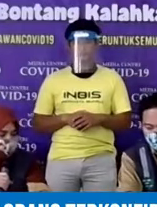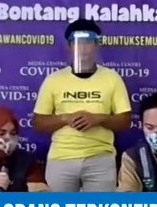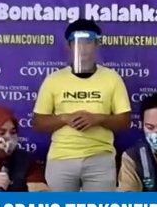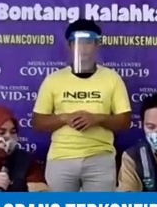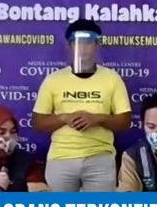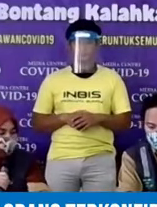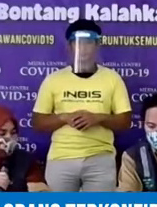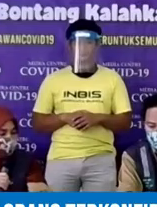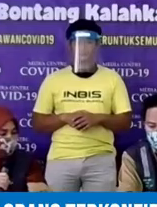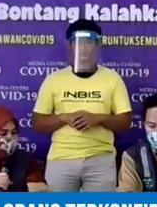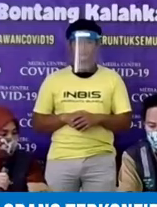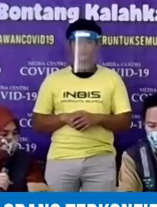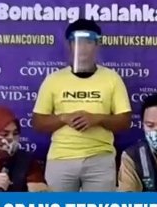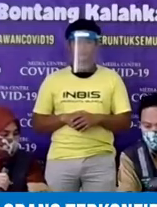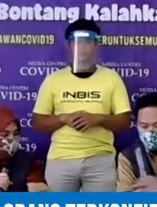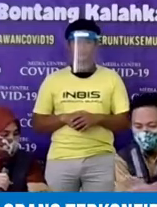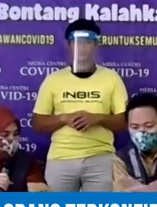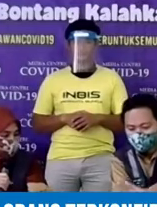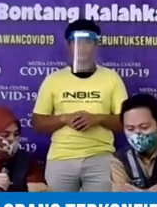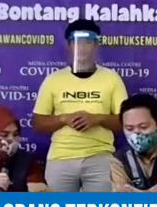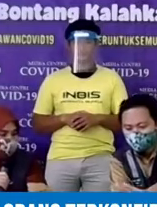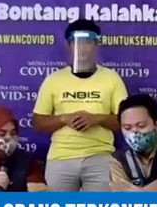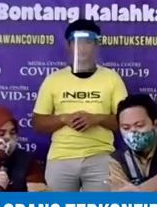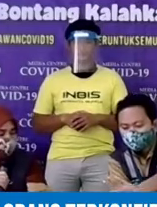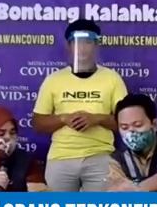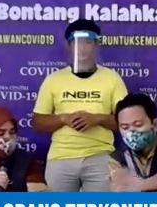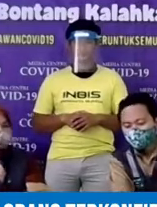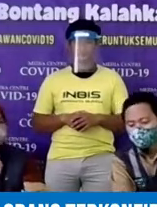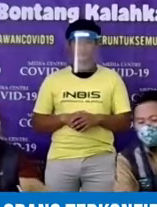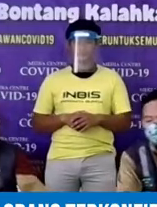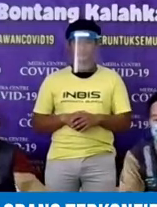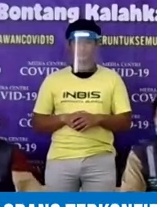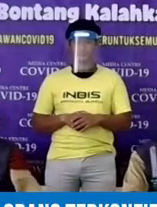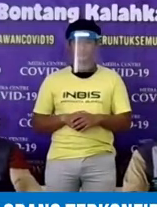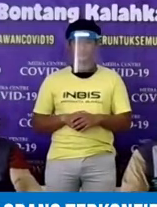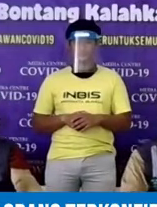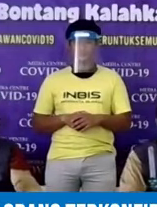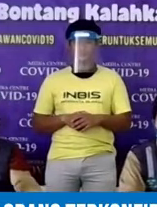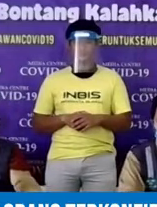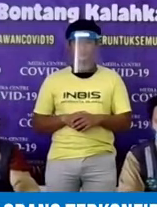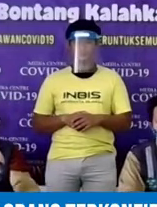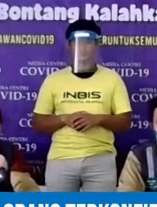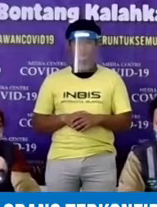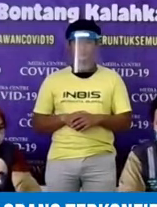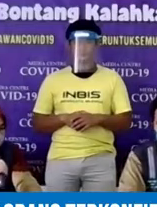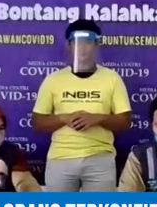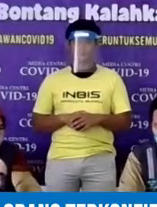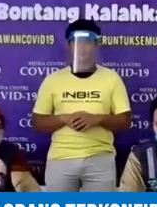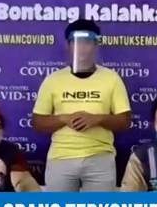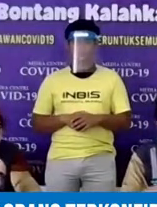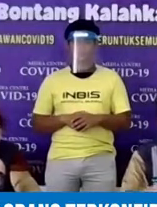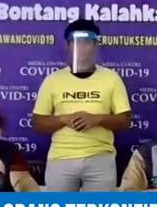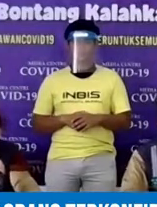kami persilahkan rekan jurnalis lainnya jika ada yang ingin dikonfirmasi atau ditanyakan